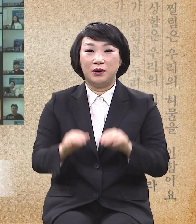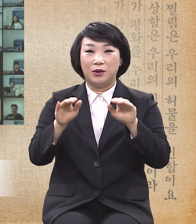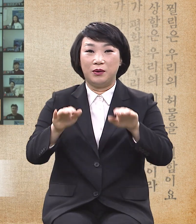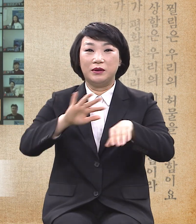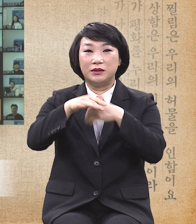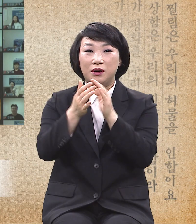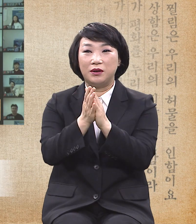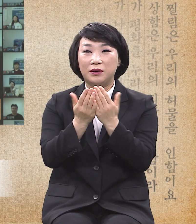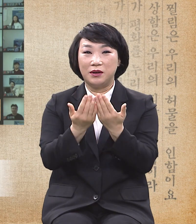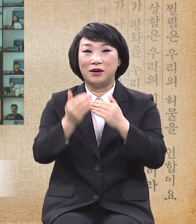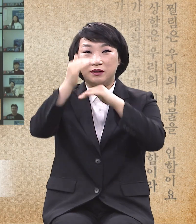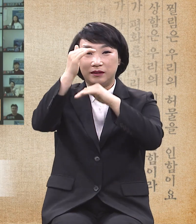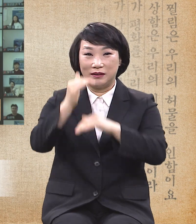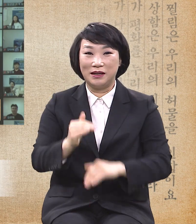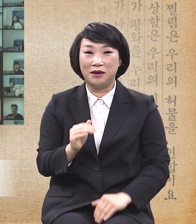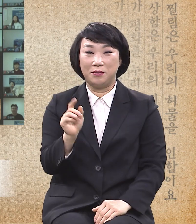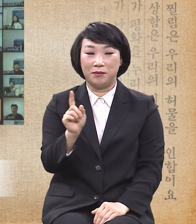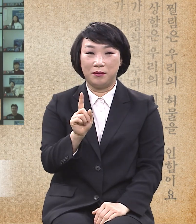본문은 말합니다.